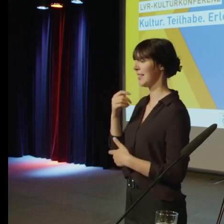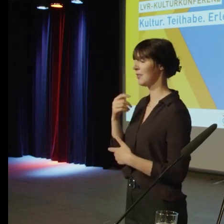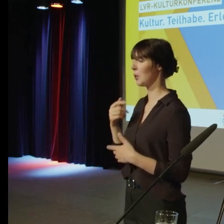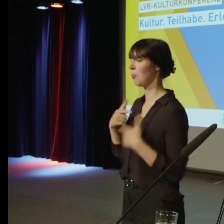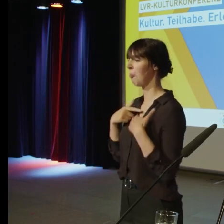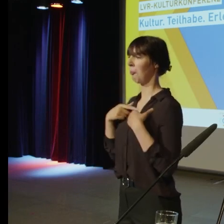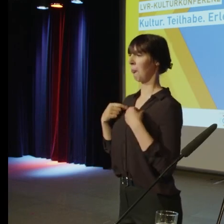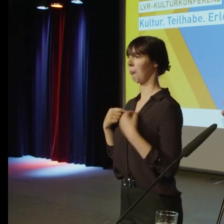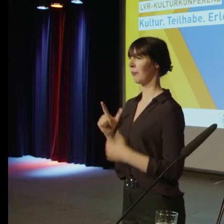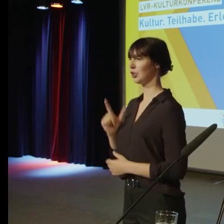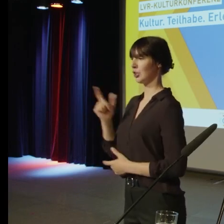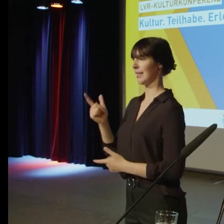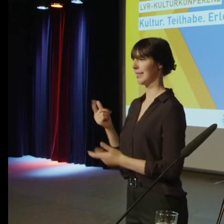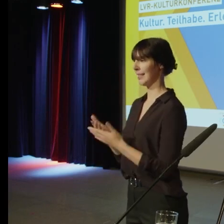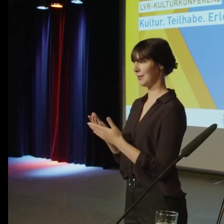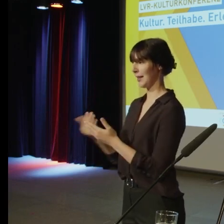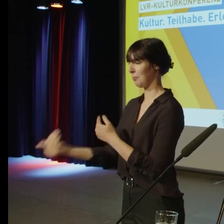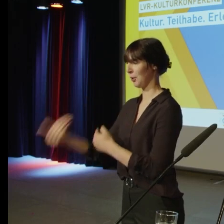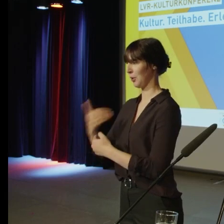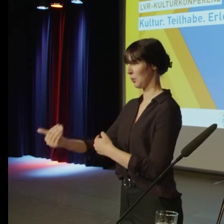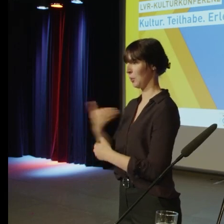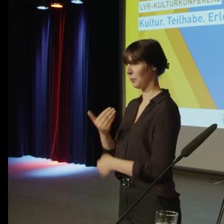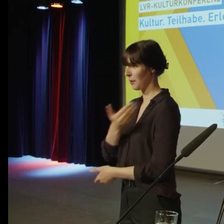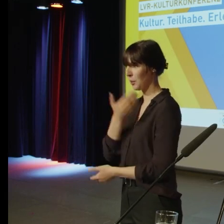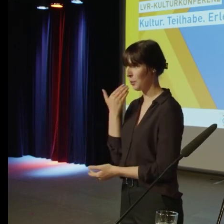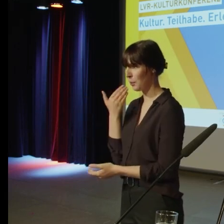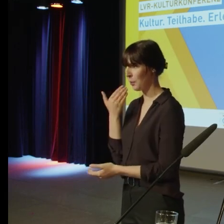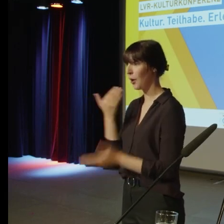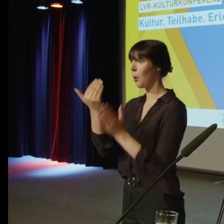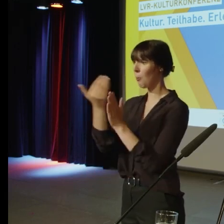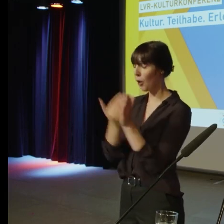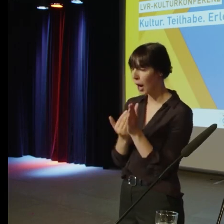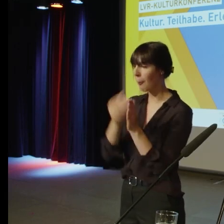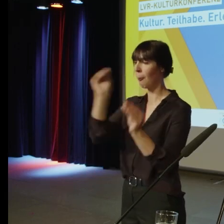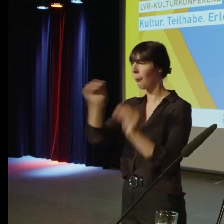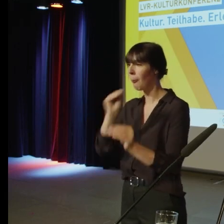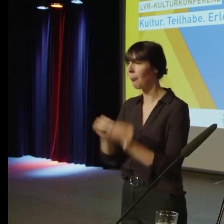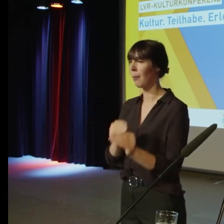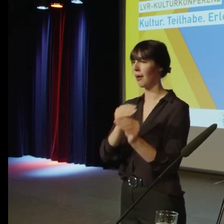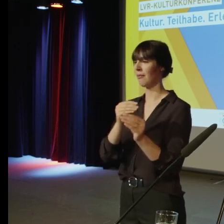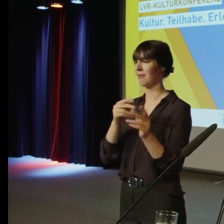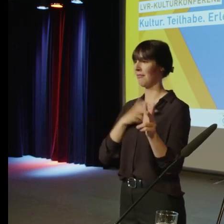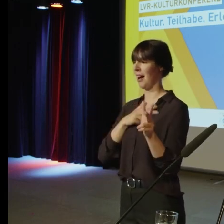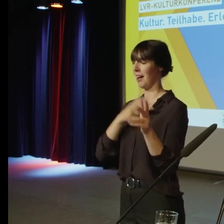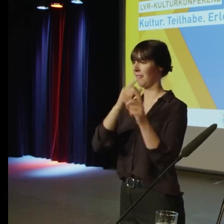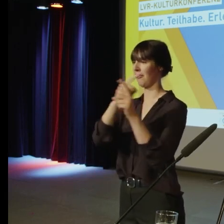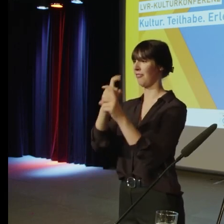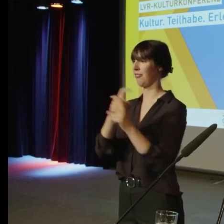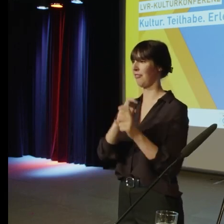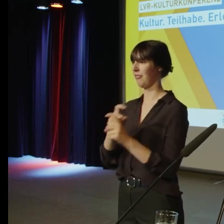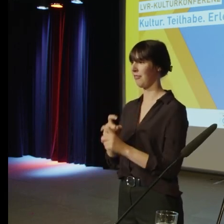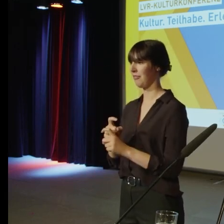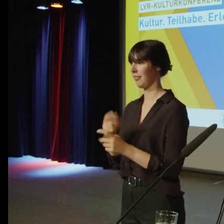Und deswegen wird ein Programm gemacht, das unser Eins mit Mühe und Not versteht und auch nicht immer genießt, muss man